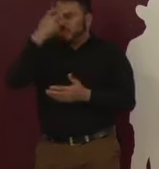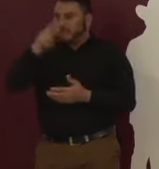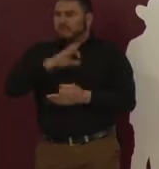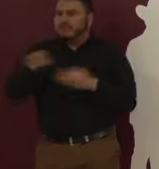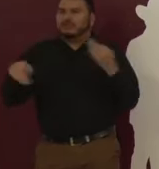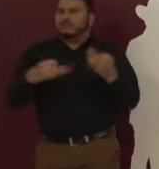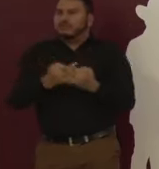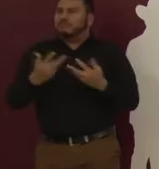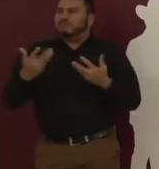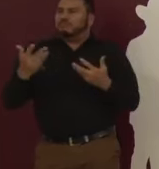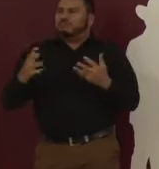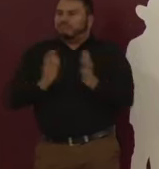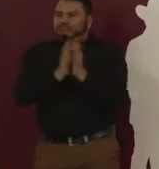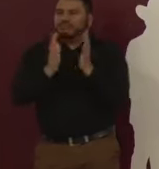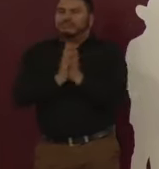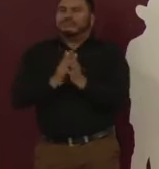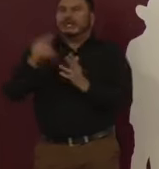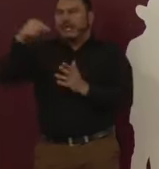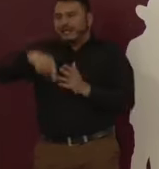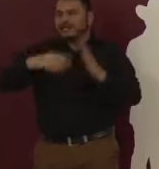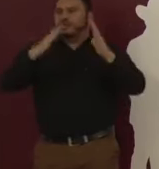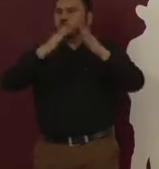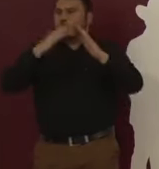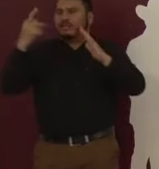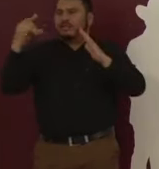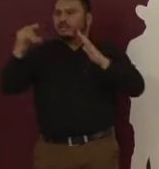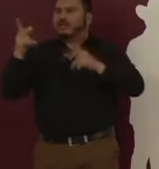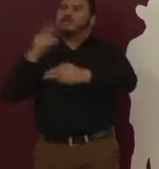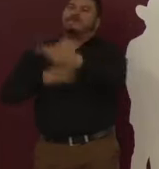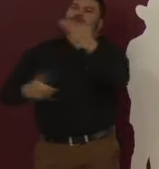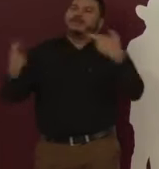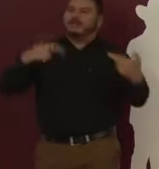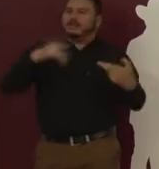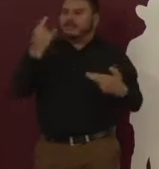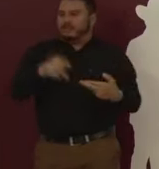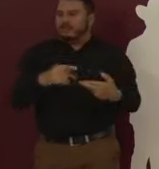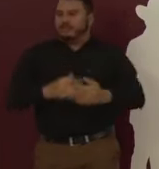México, y aquí es su casa y van a regresar a Tijuana.